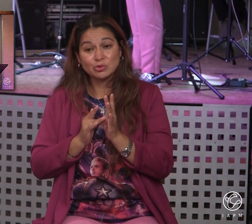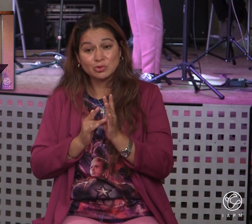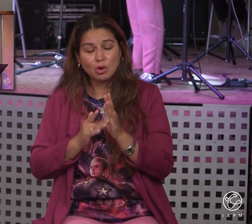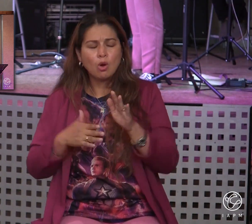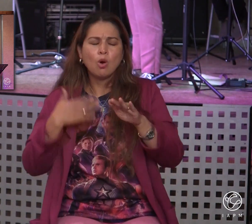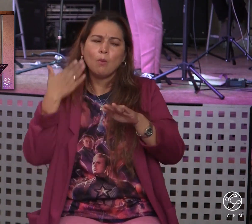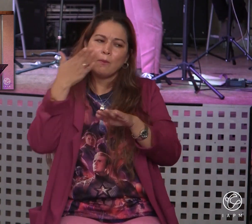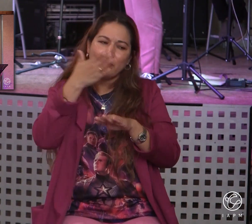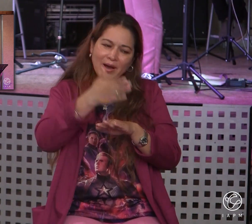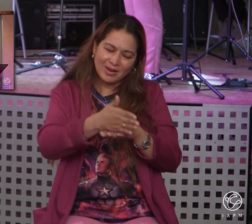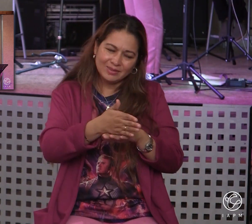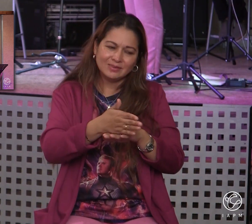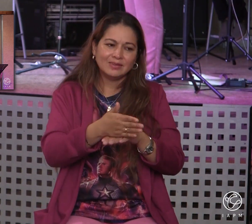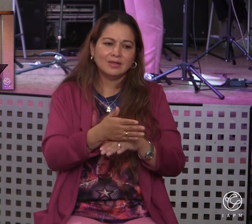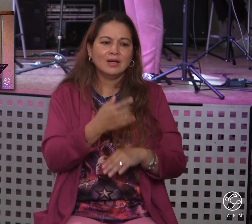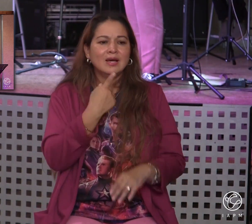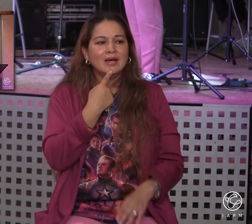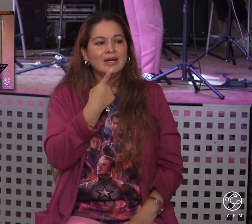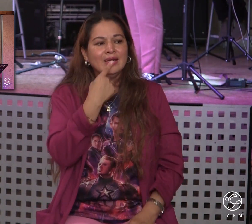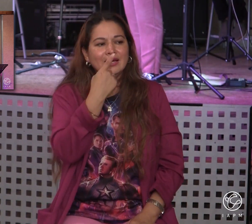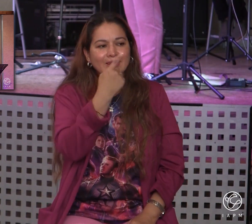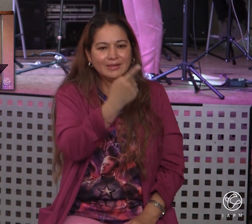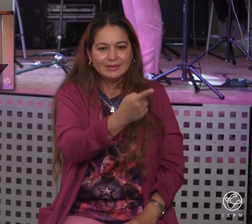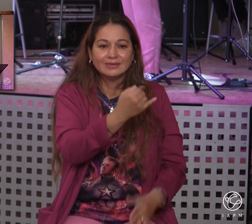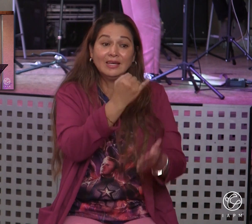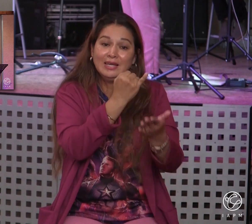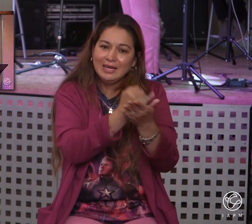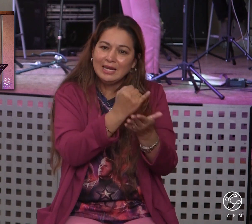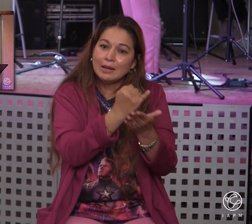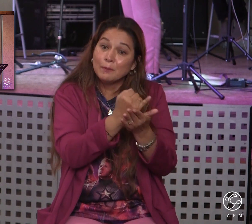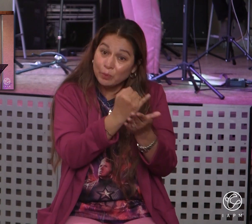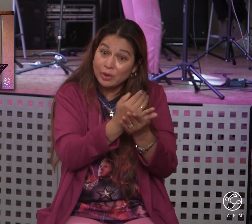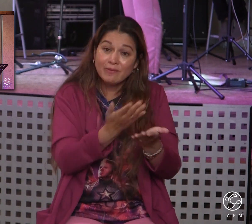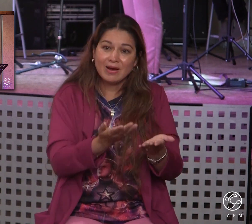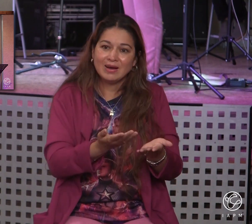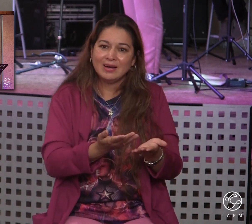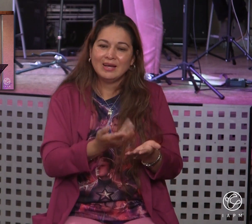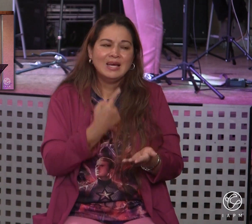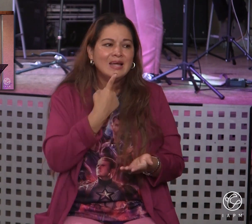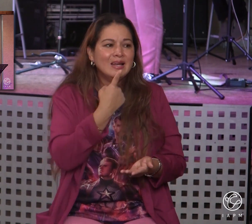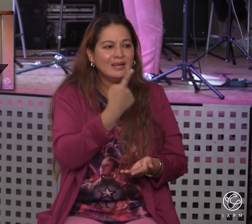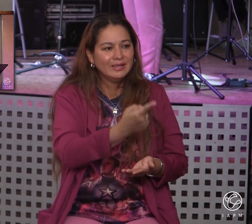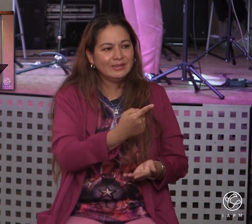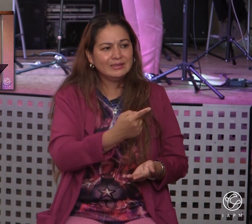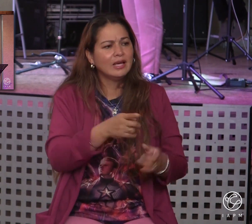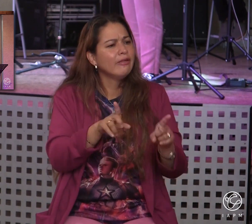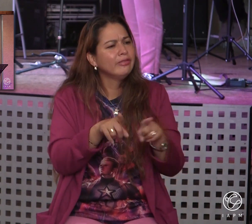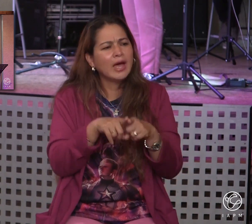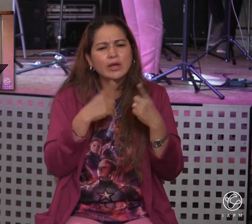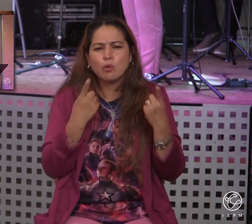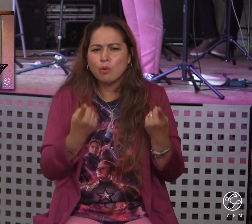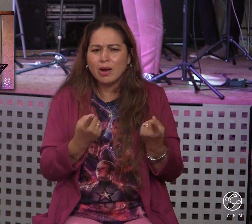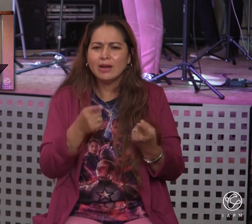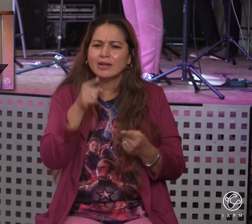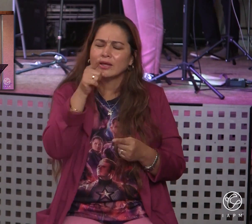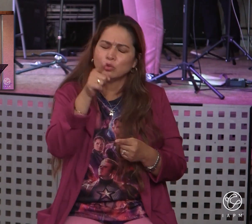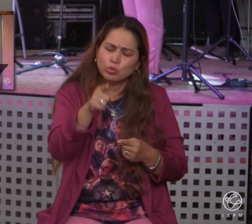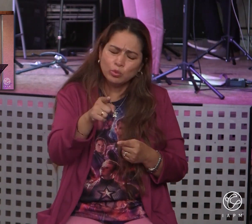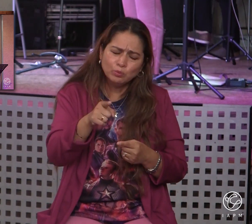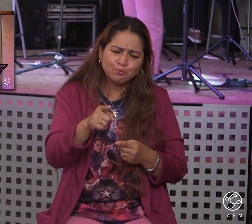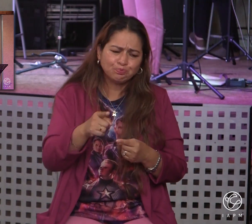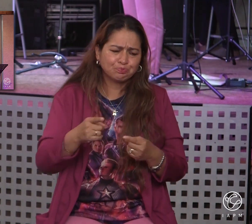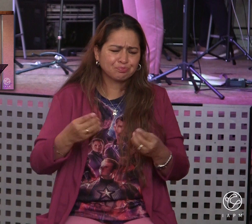nunca, por muy lejos que estemos, incluso por muy mal que hayamos hecho